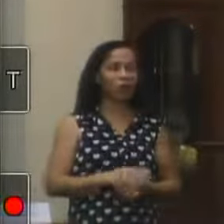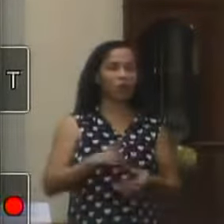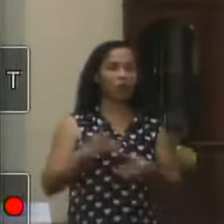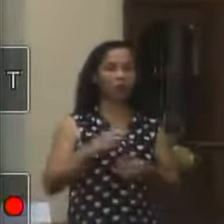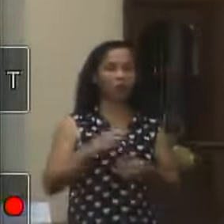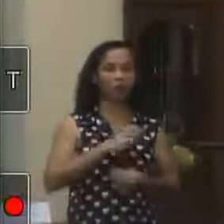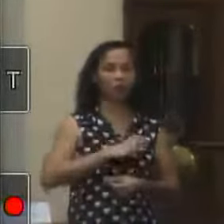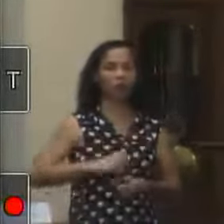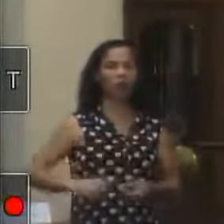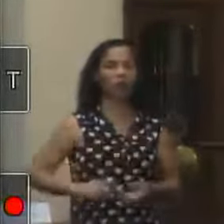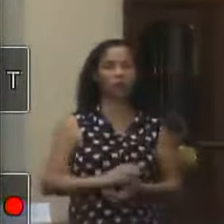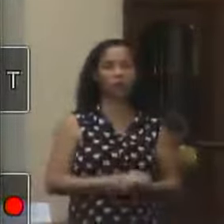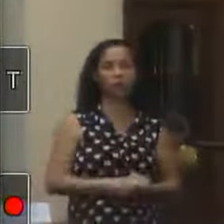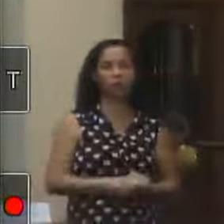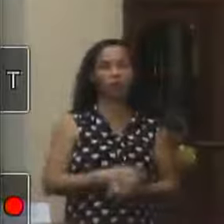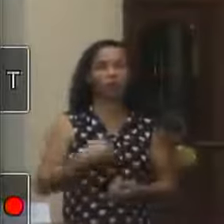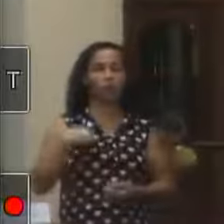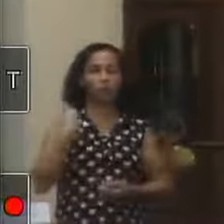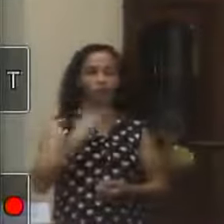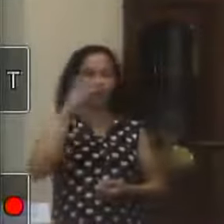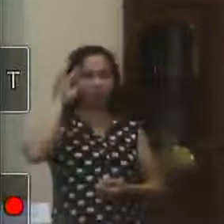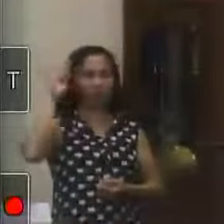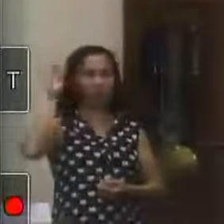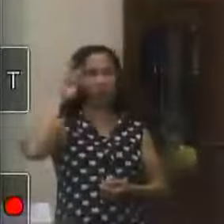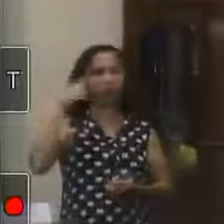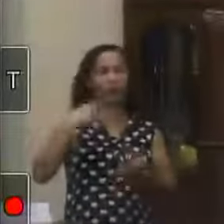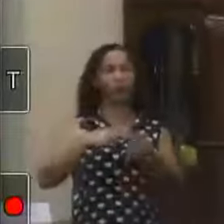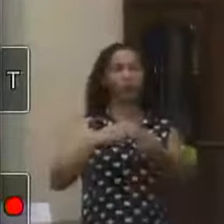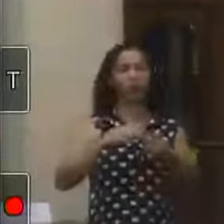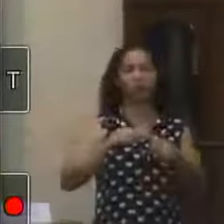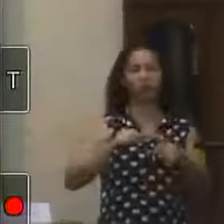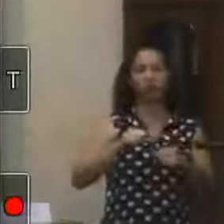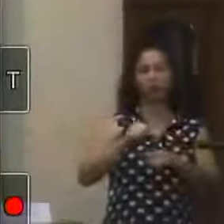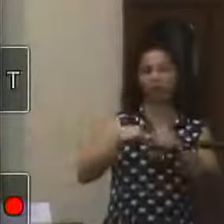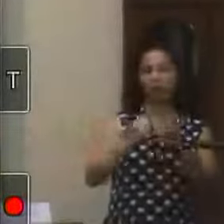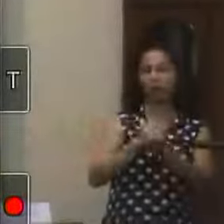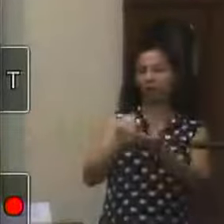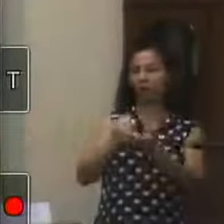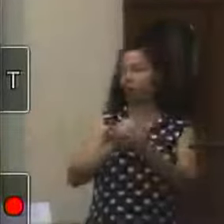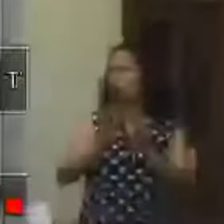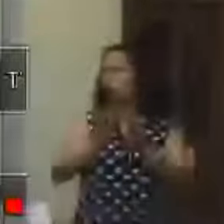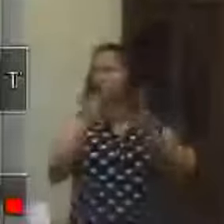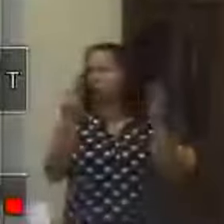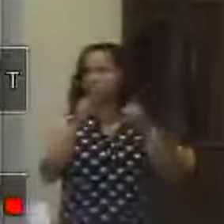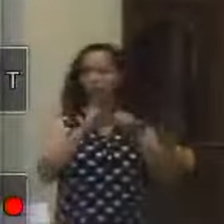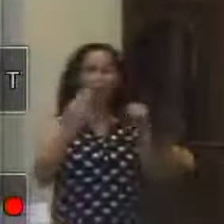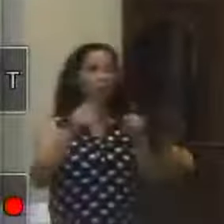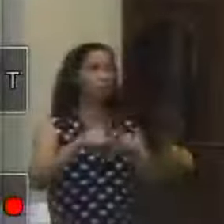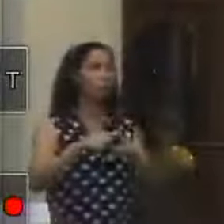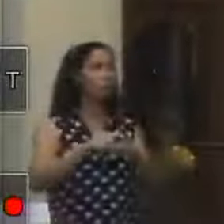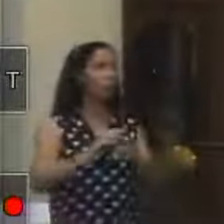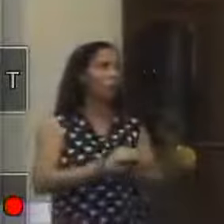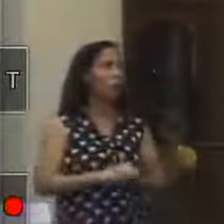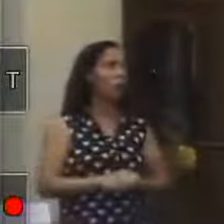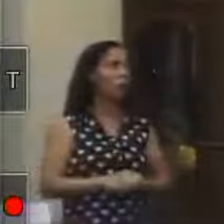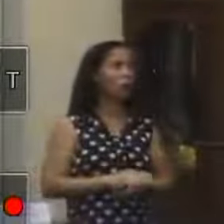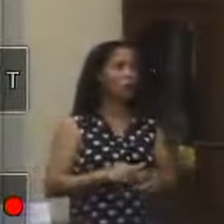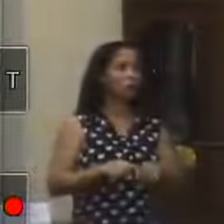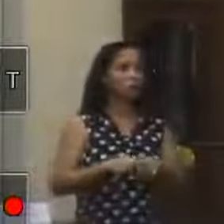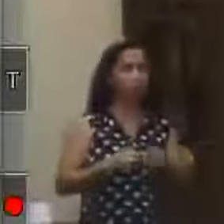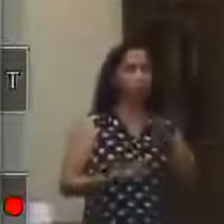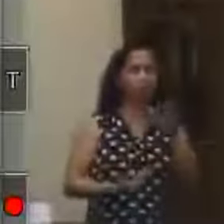estado. Então, a gente imagina, inclusive, um dos motivos do cancelamento das inaugurações, que também se encerra